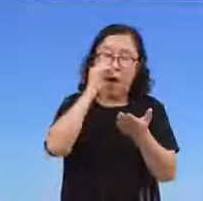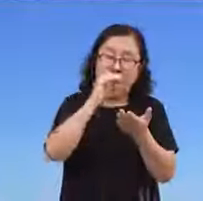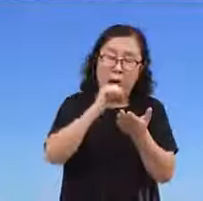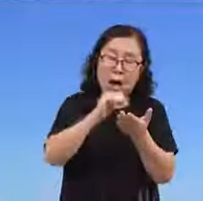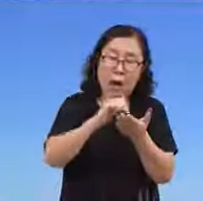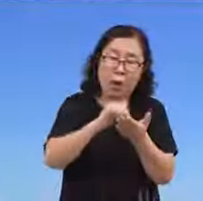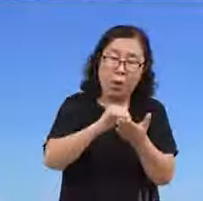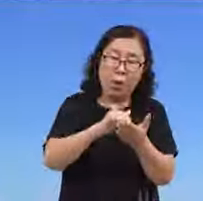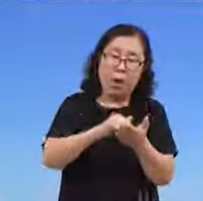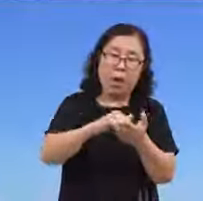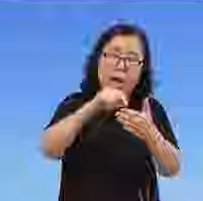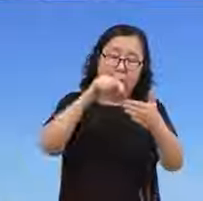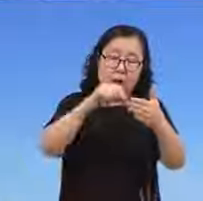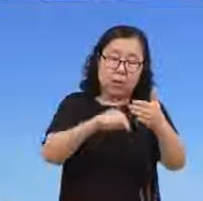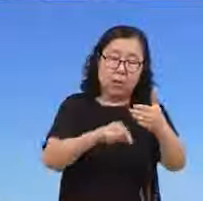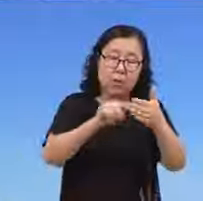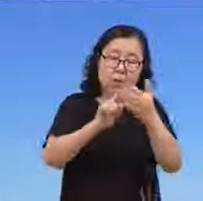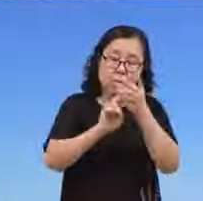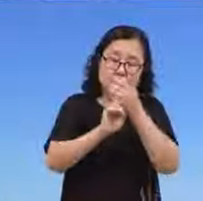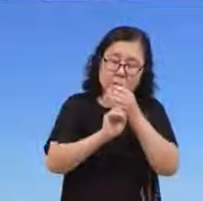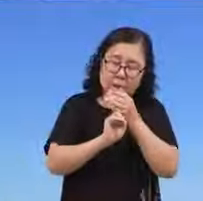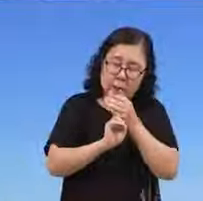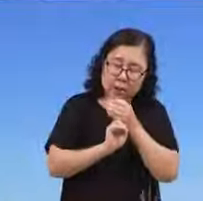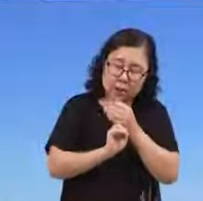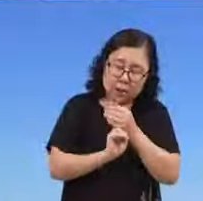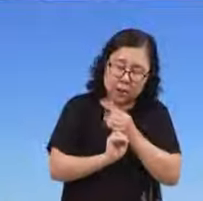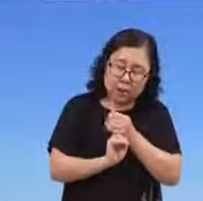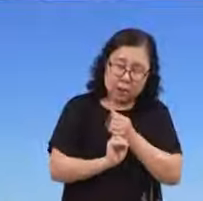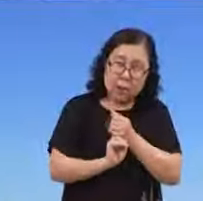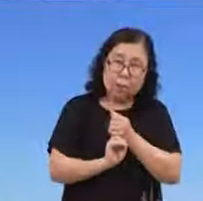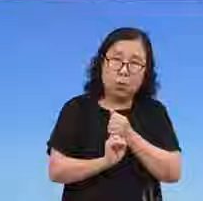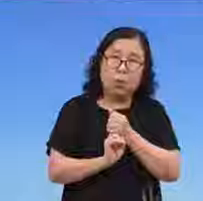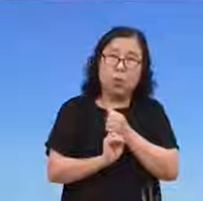큰 바위에 숨기시고